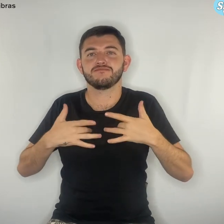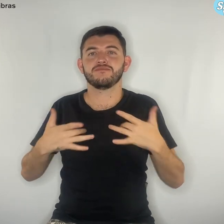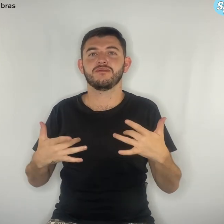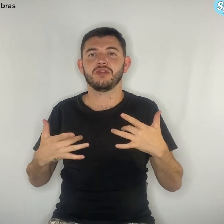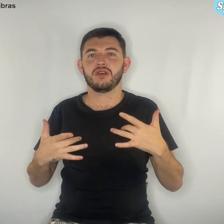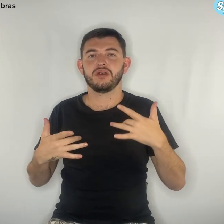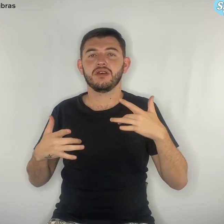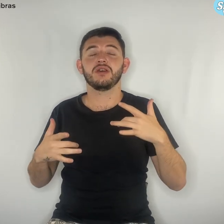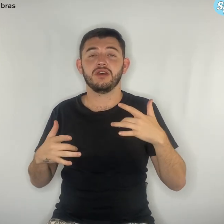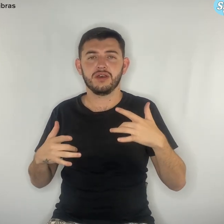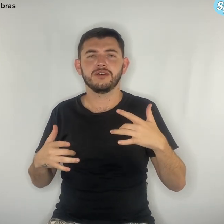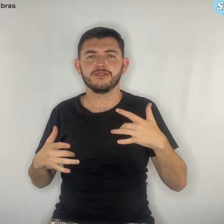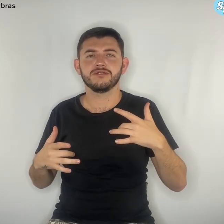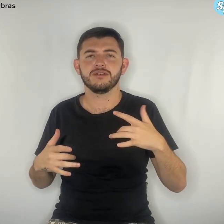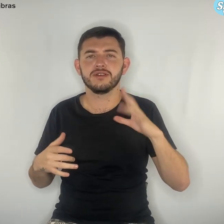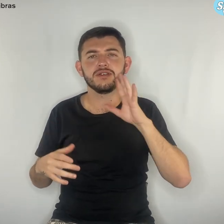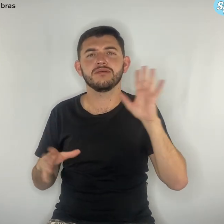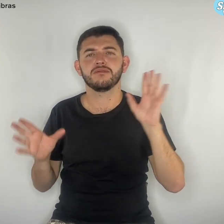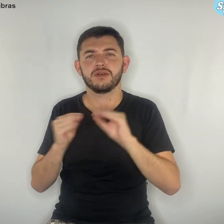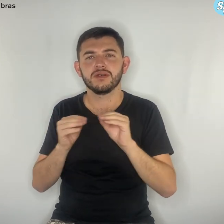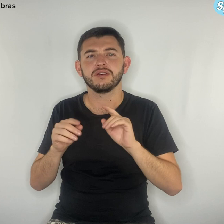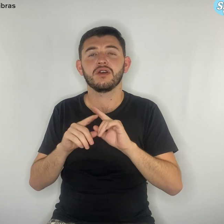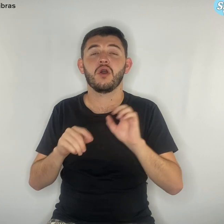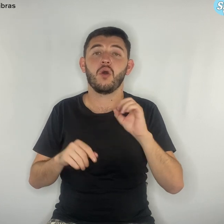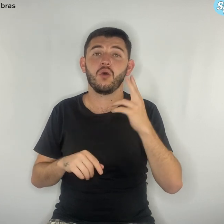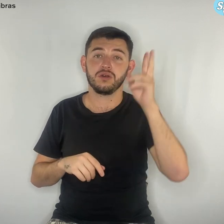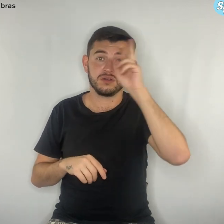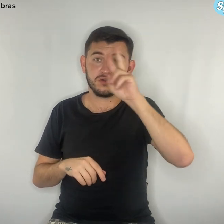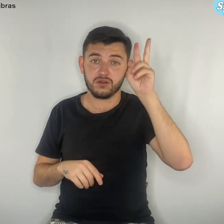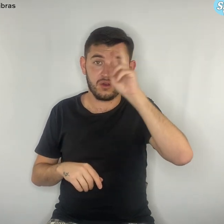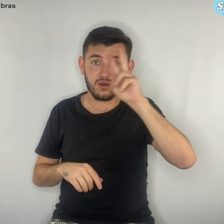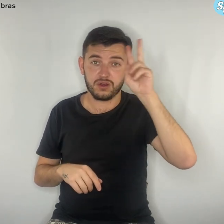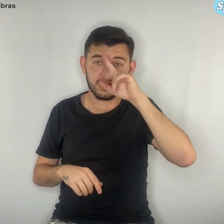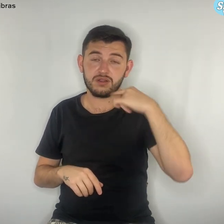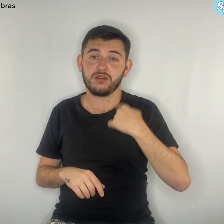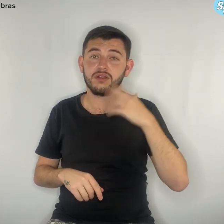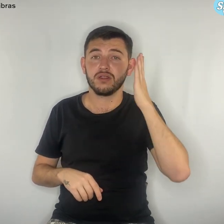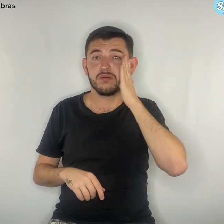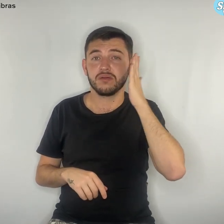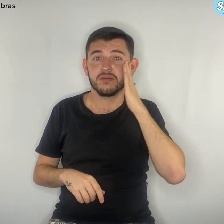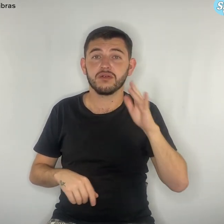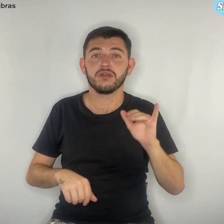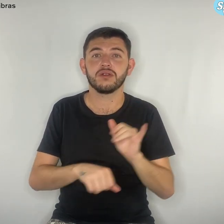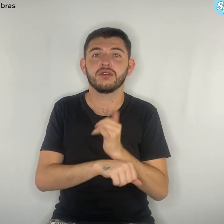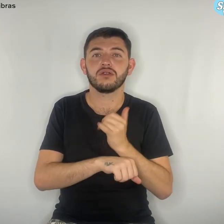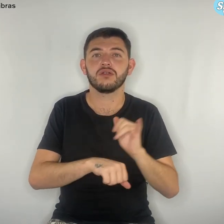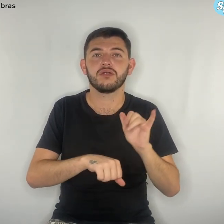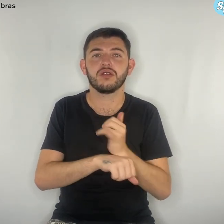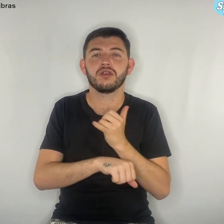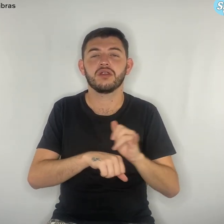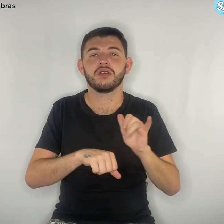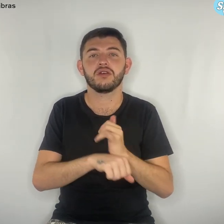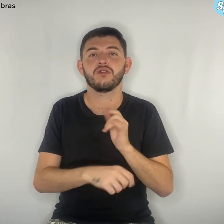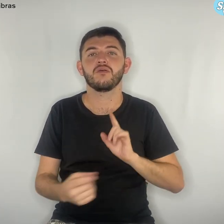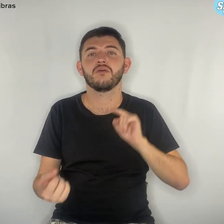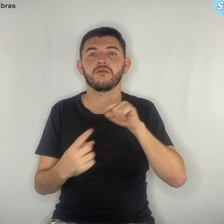e plausíveis, que são o meio mais curto e eficiente para a realização dessa